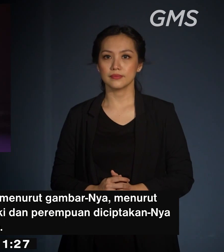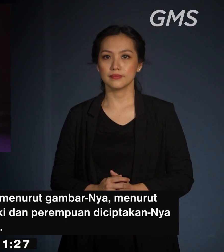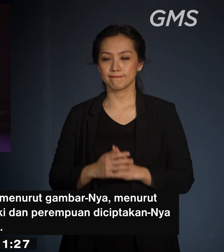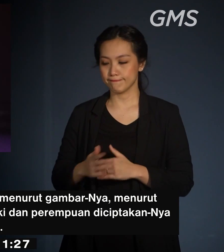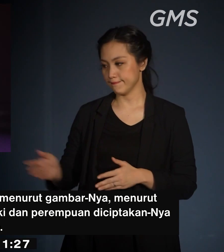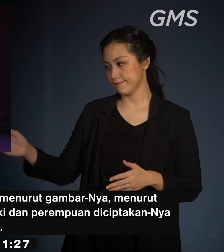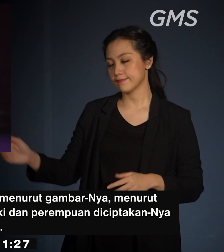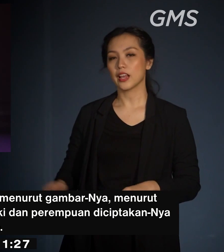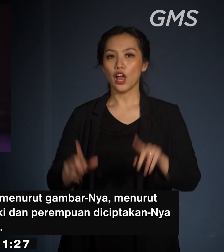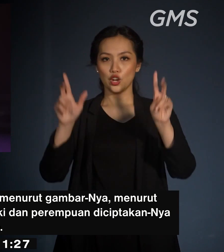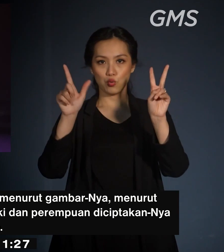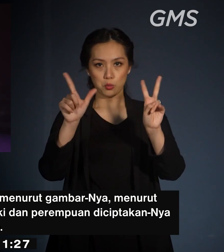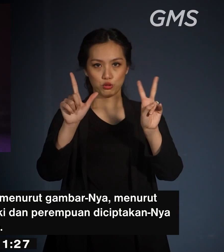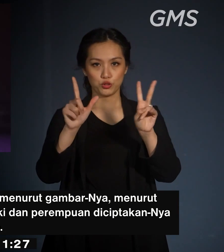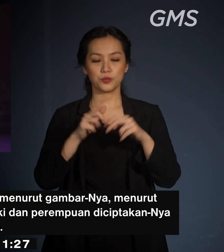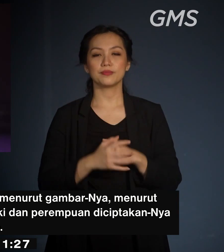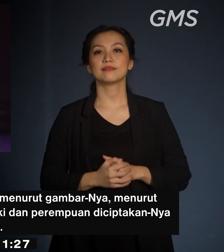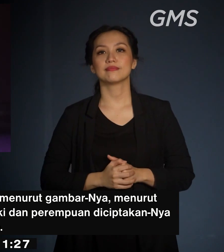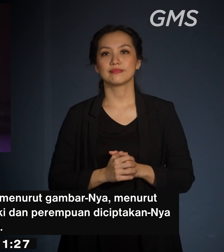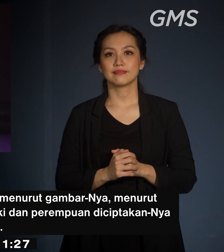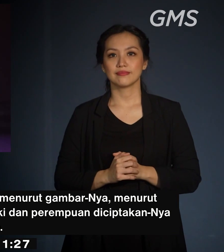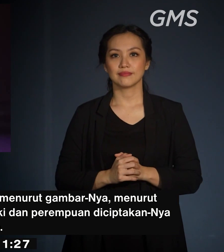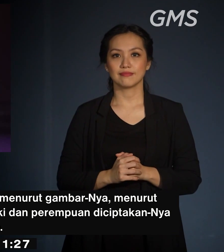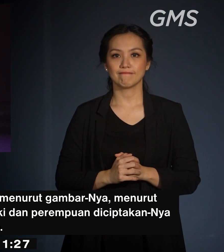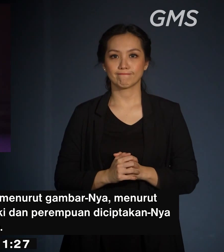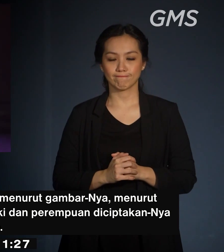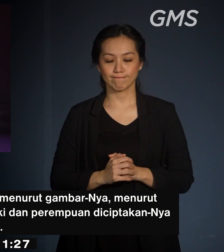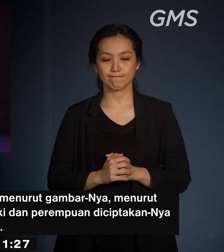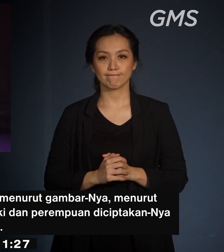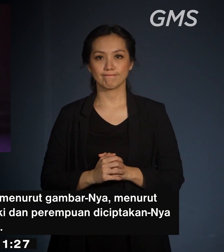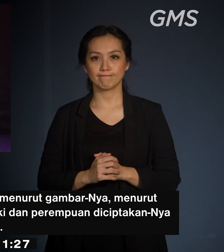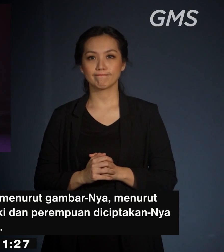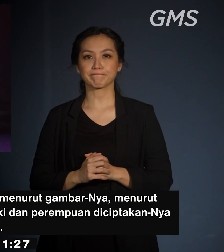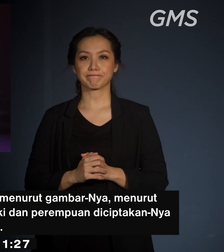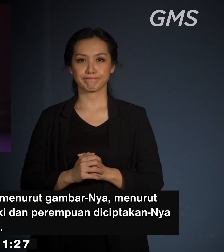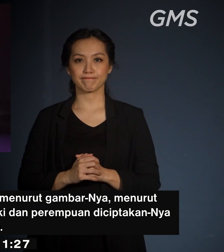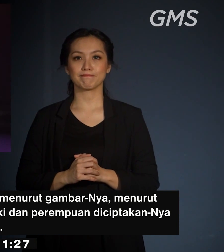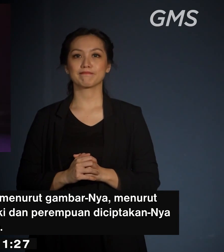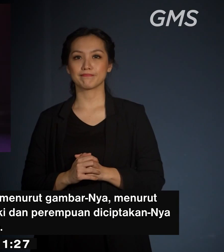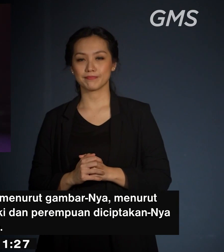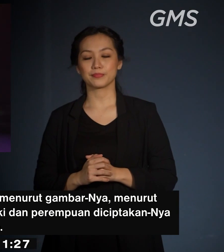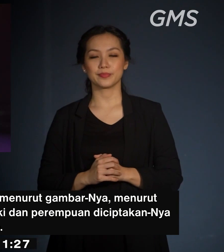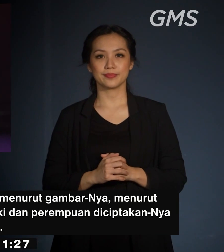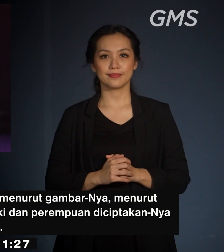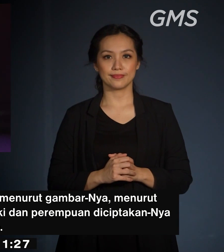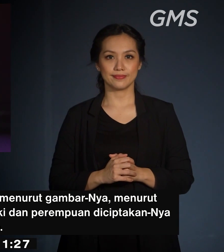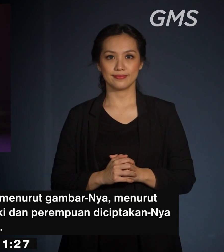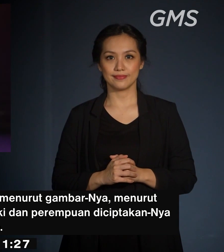Maka Allah menciptakan manusia itu menurut gambarnya. Menurut gambar